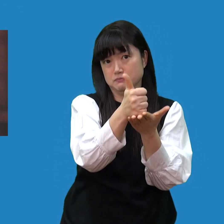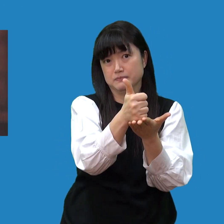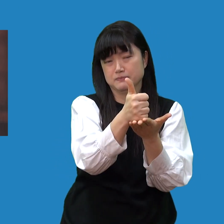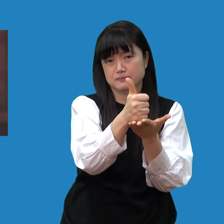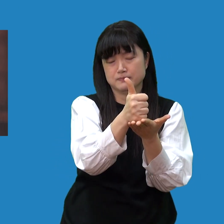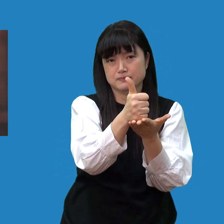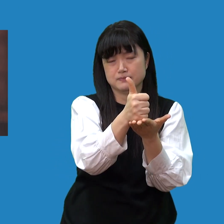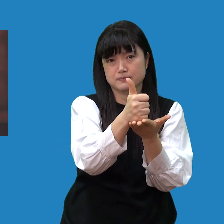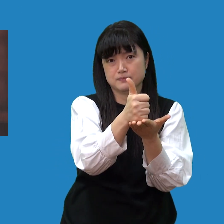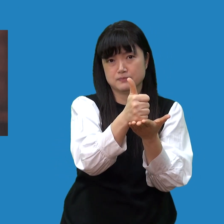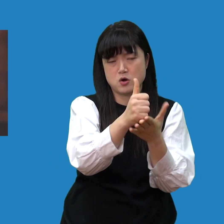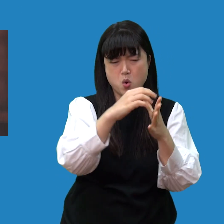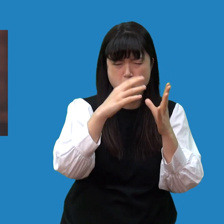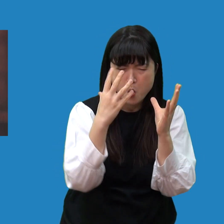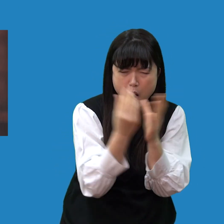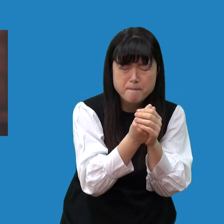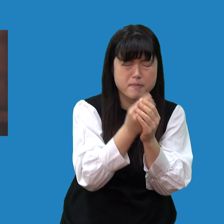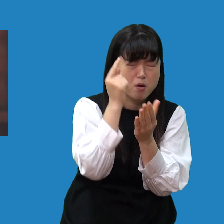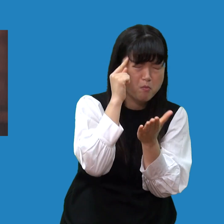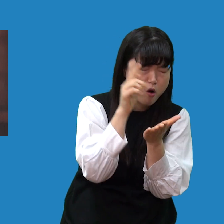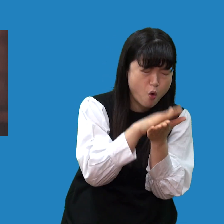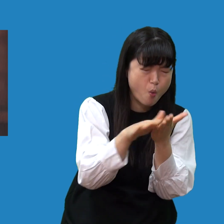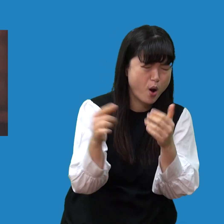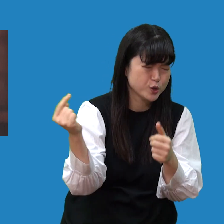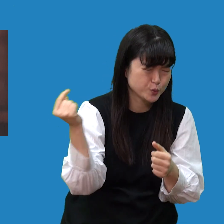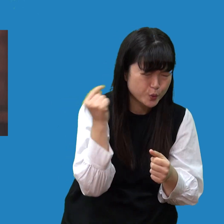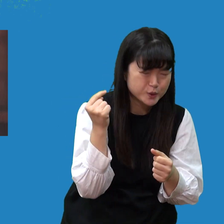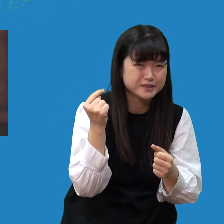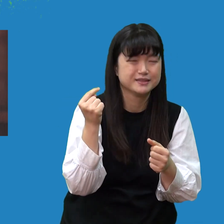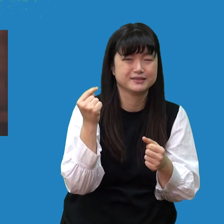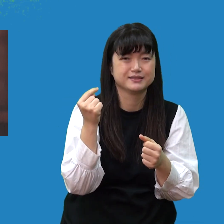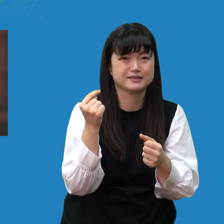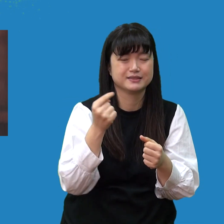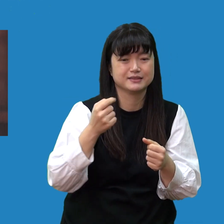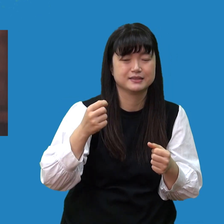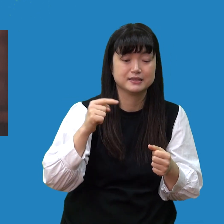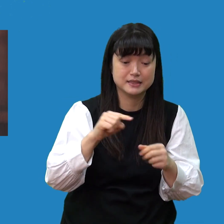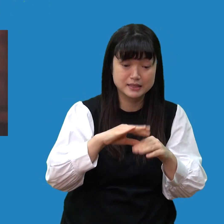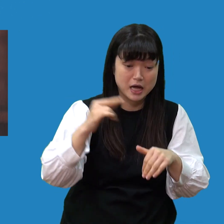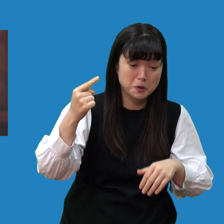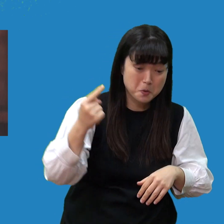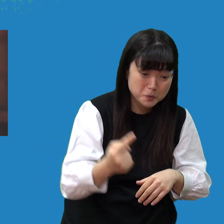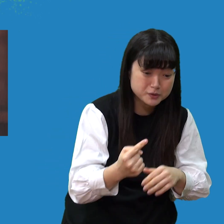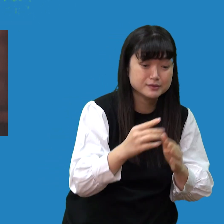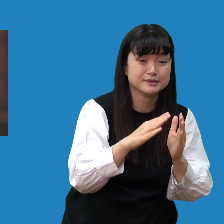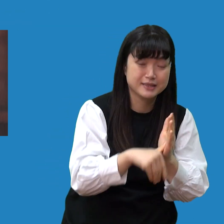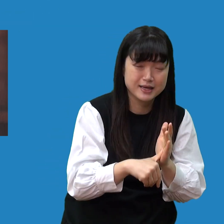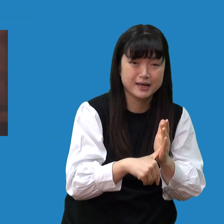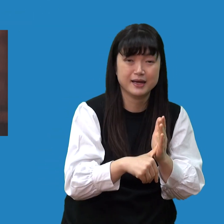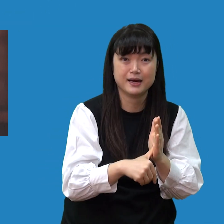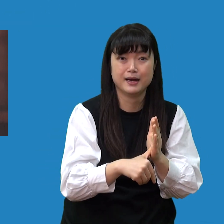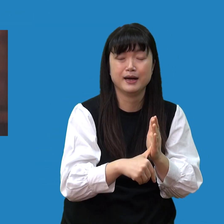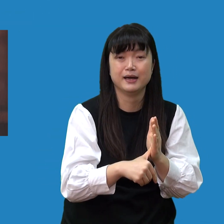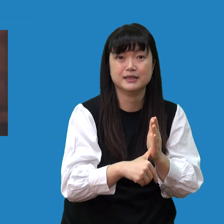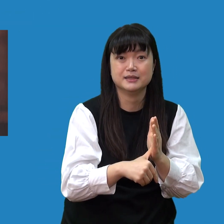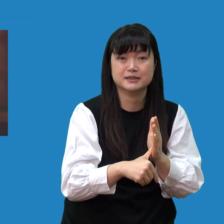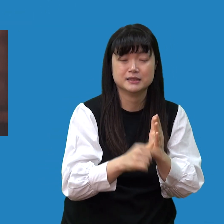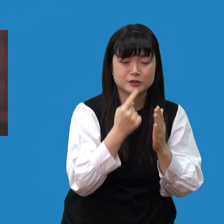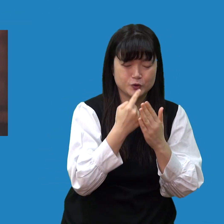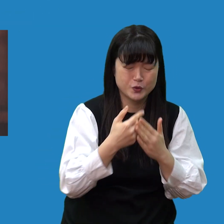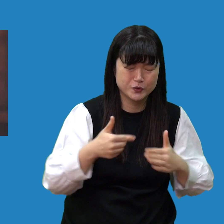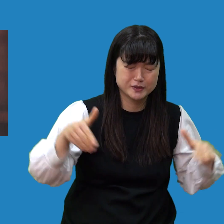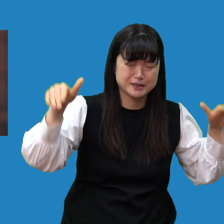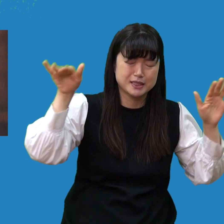그가 바로 완벽한 평화의 소식을 가지고 이 땅에 오셨을 때 그분은